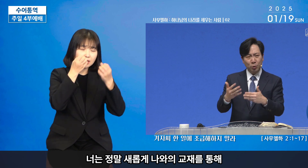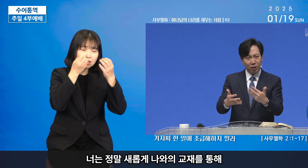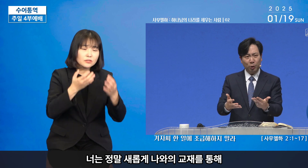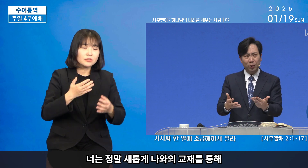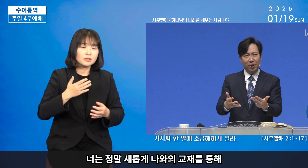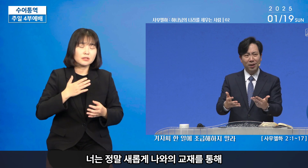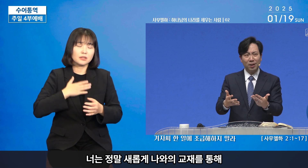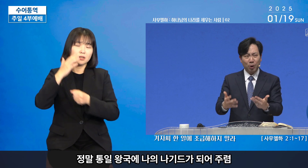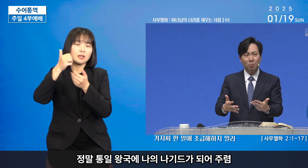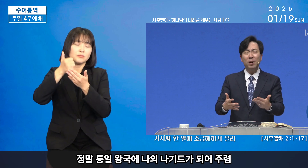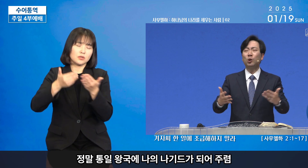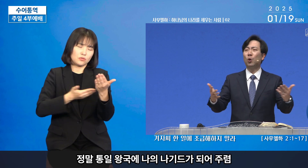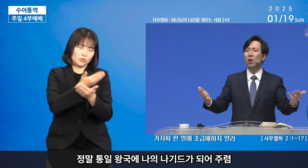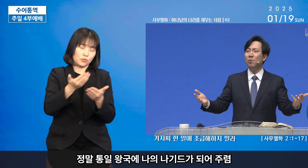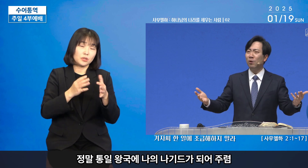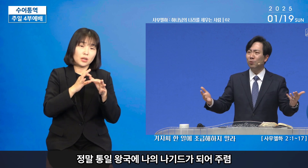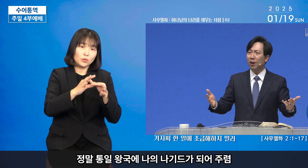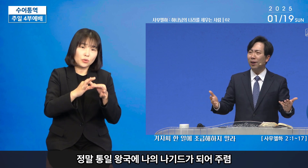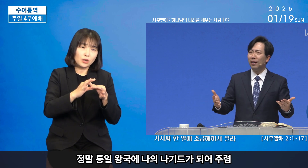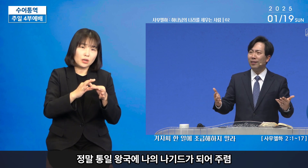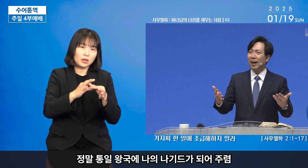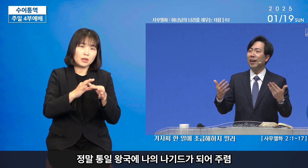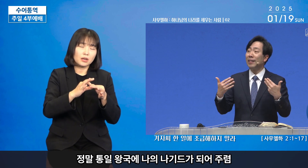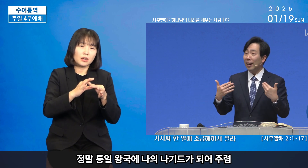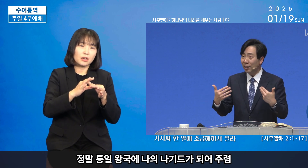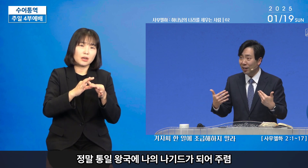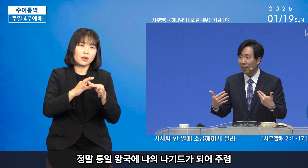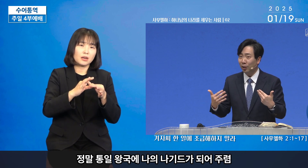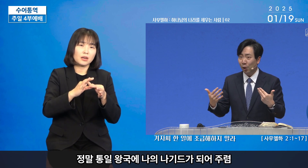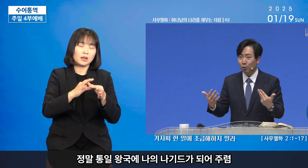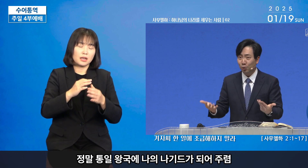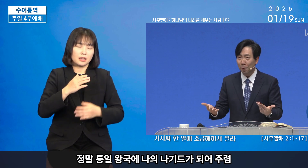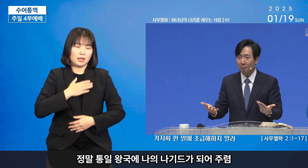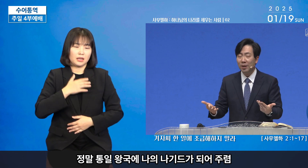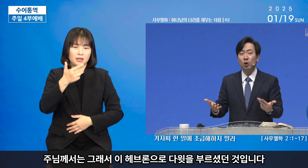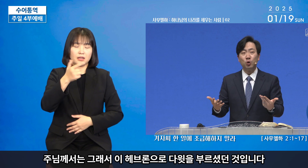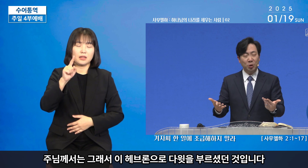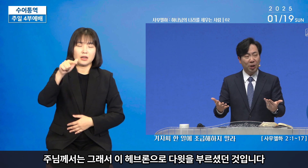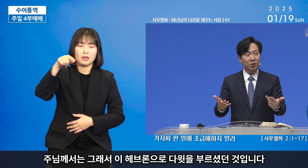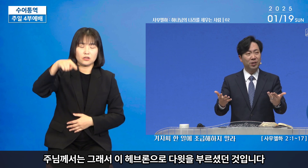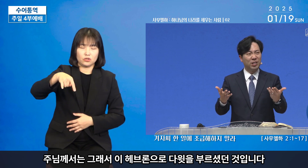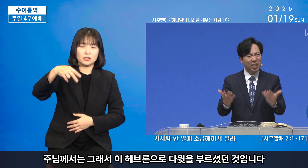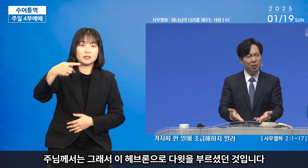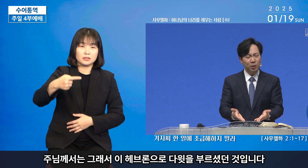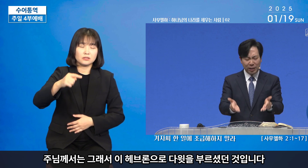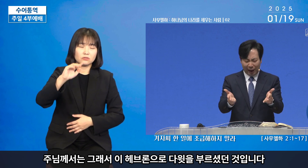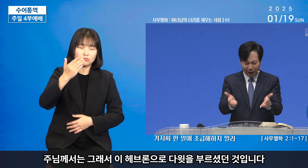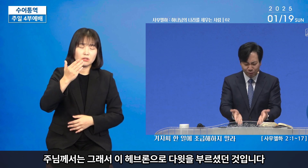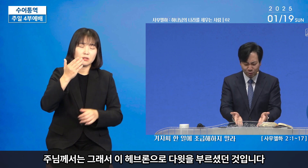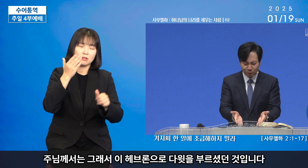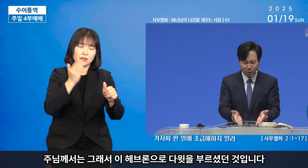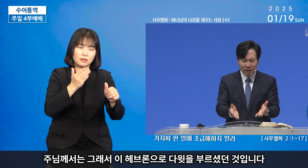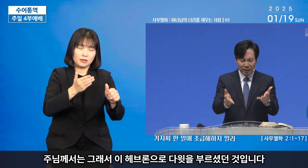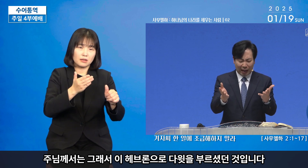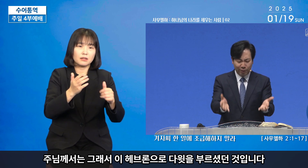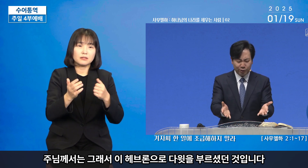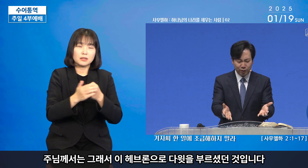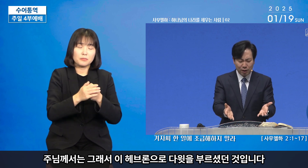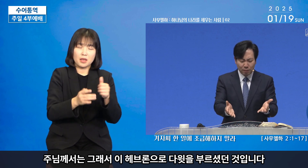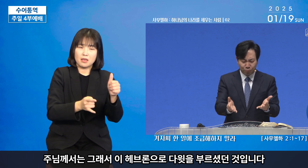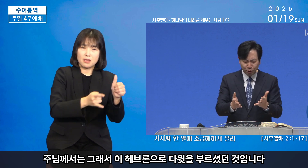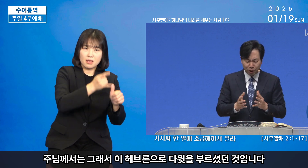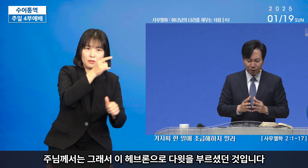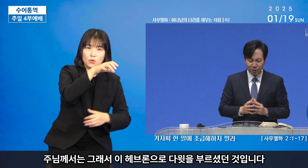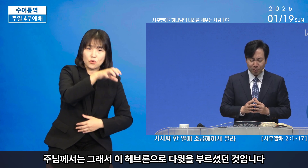나와의 교제를 통해 정말 통일 왕국의 나의 나기드가 되어주렴. 주님께서는 그래서 이 헤브론으로